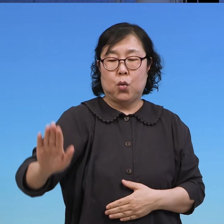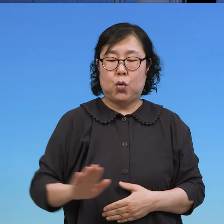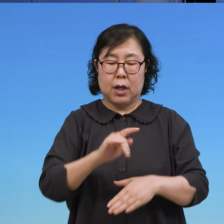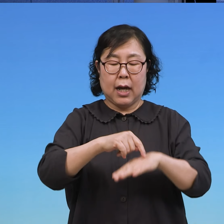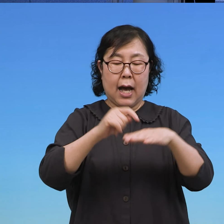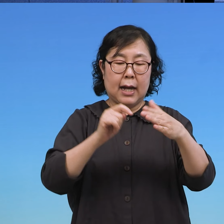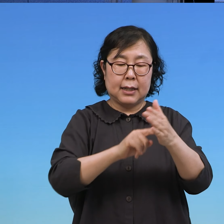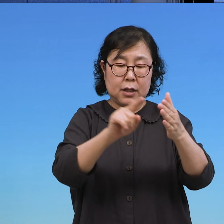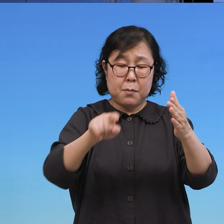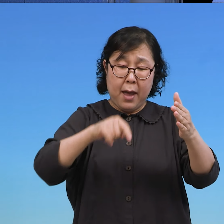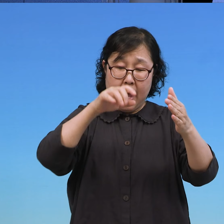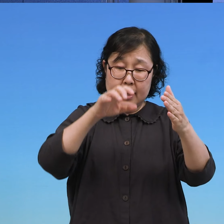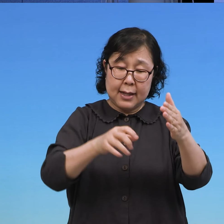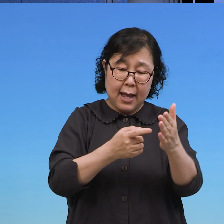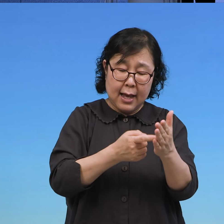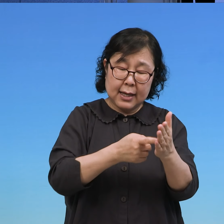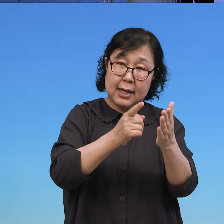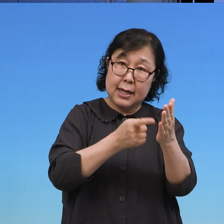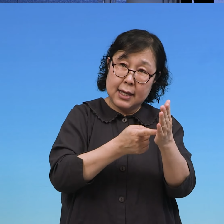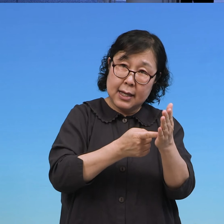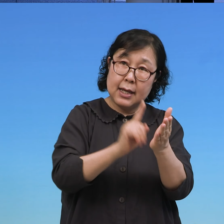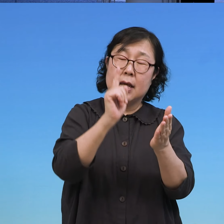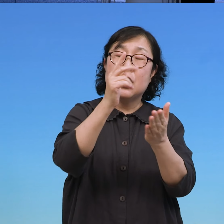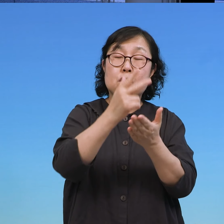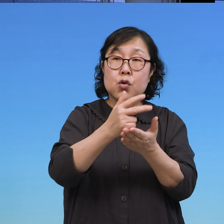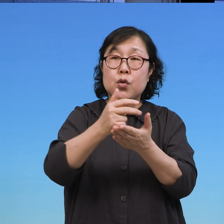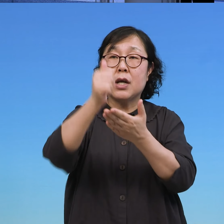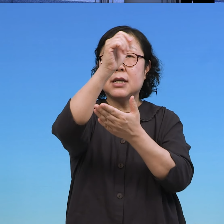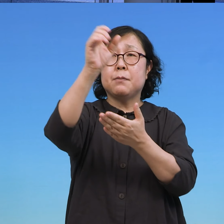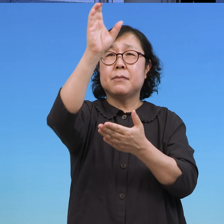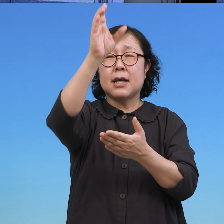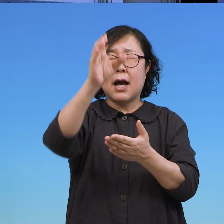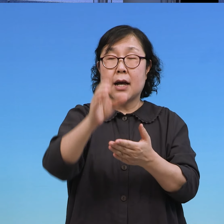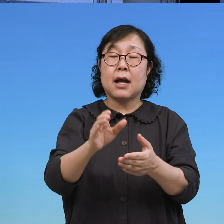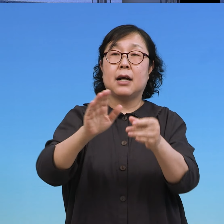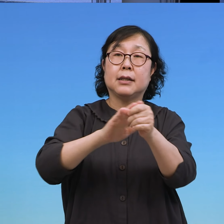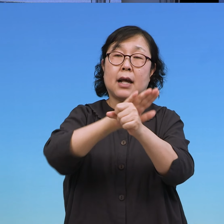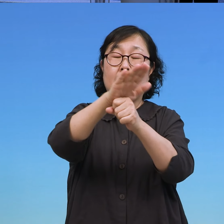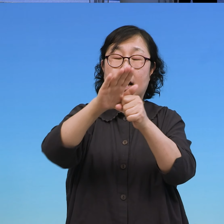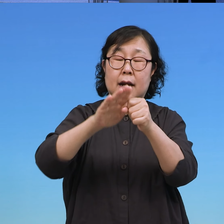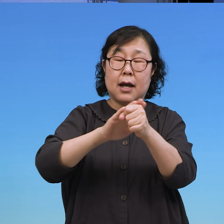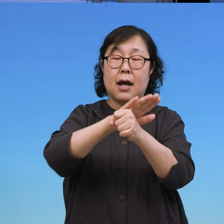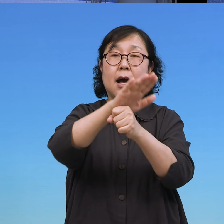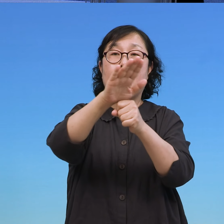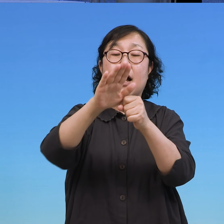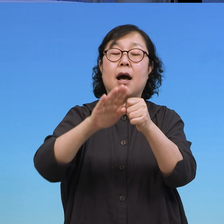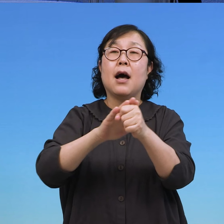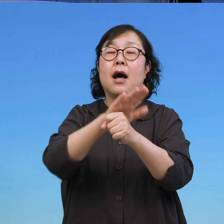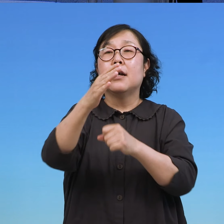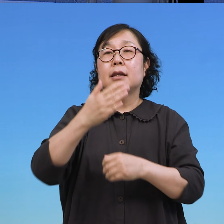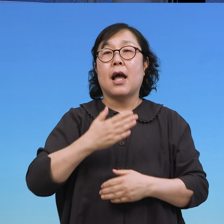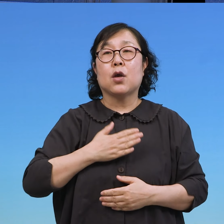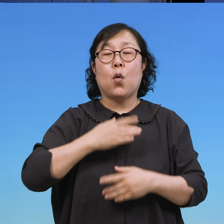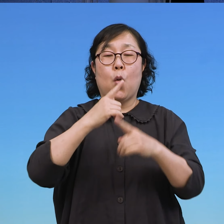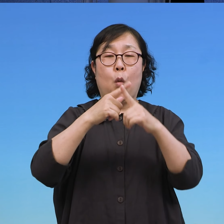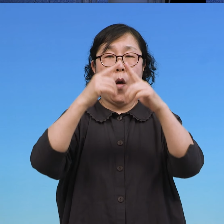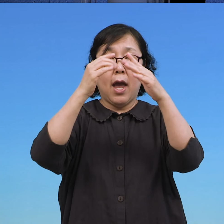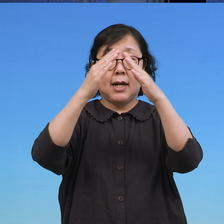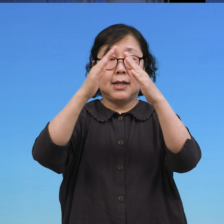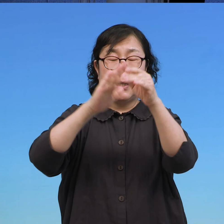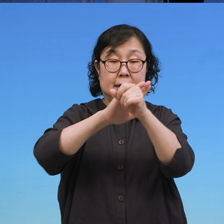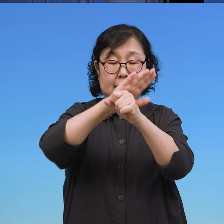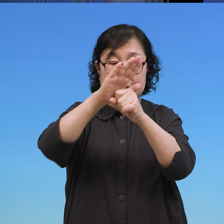우리 가슴에 새긴 주의 십자가 사랑, 주의 십자가 사랑, 나의